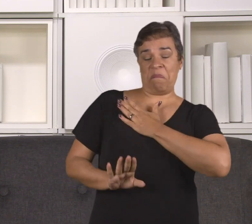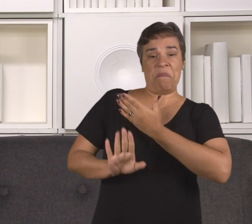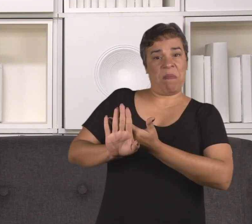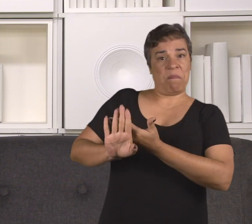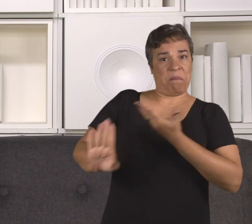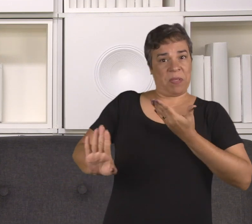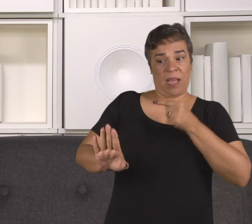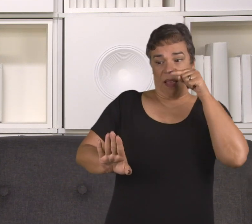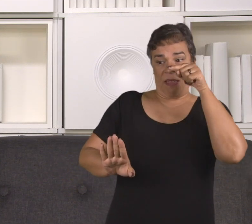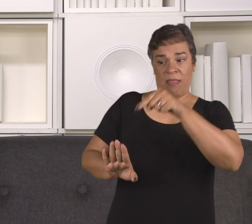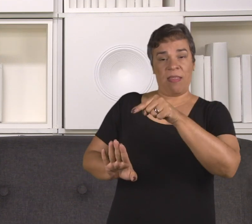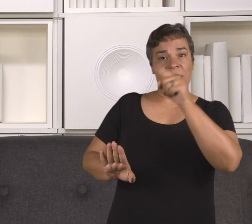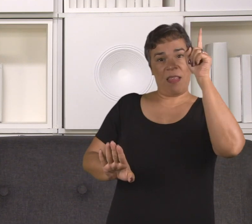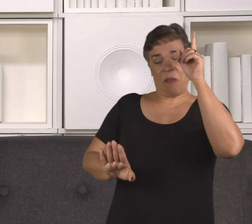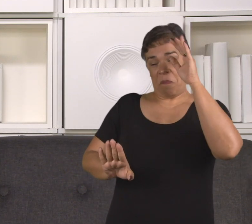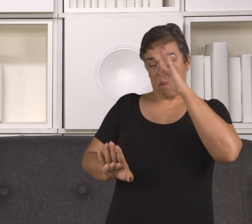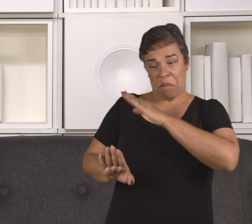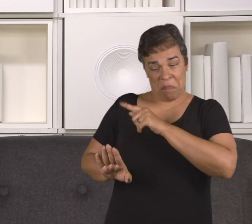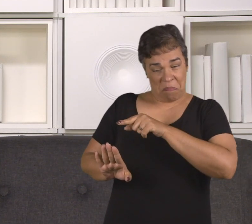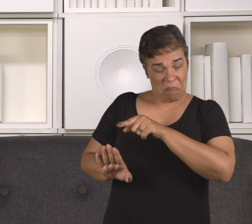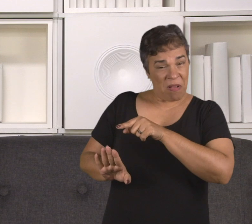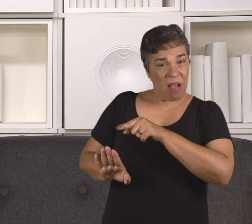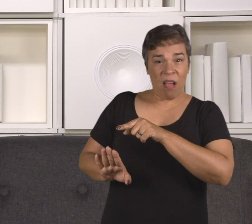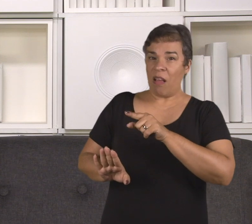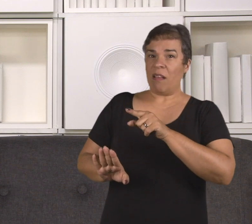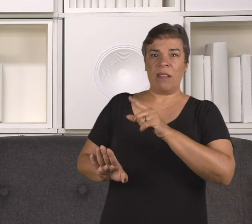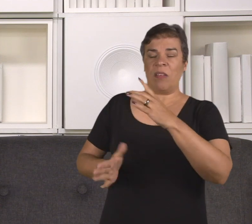amaldiçoados, Deus